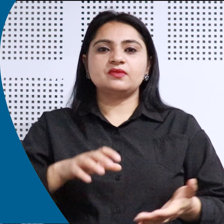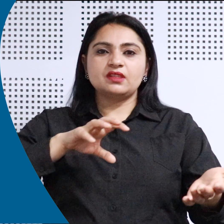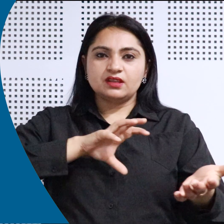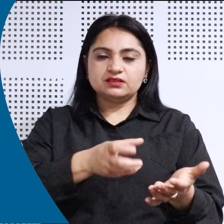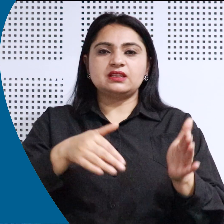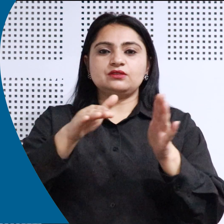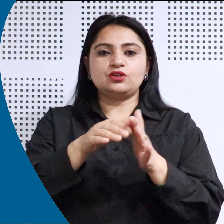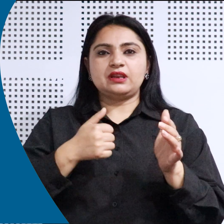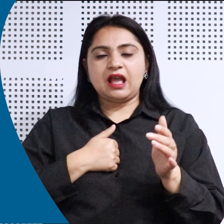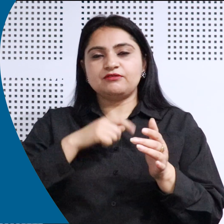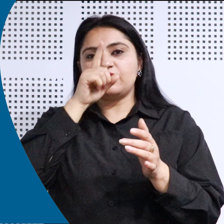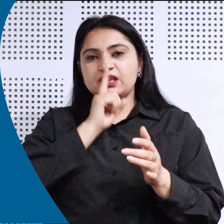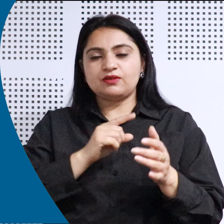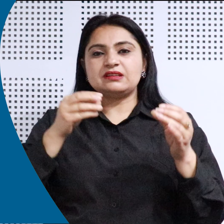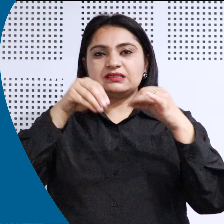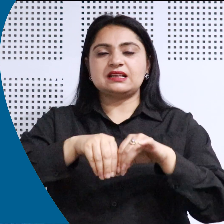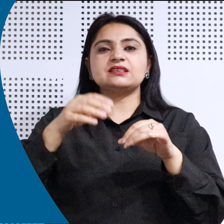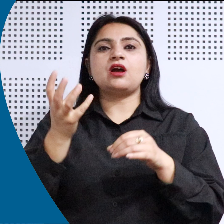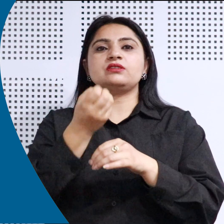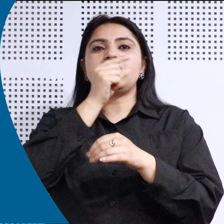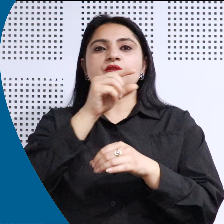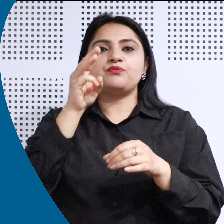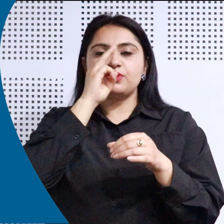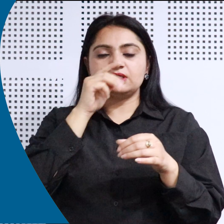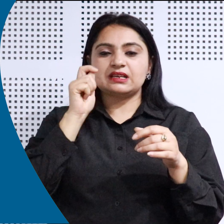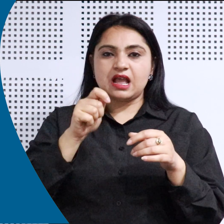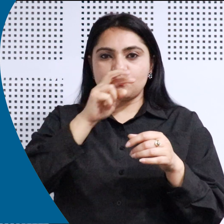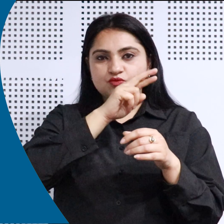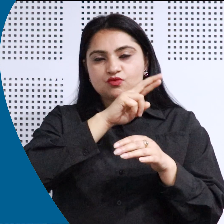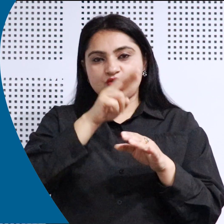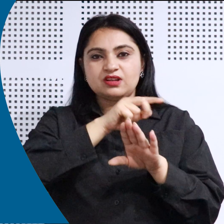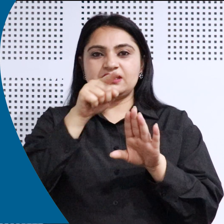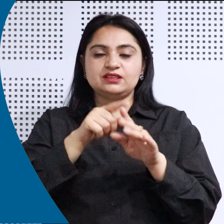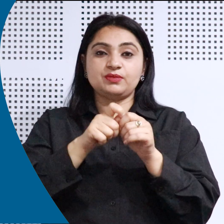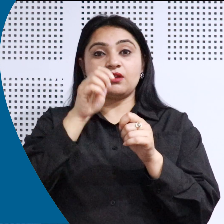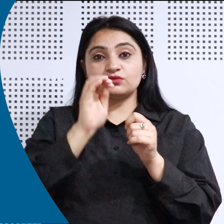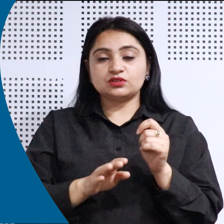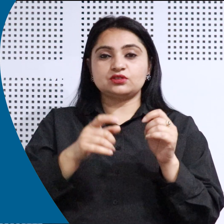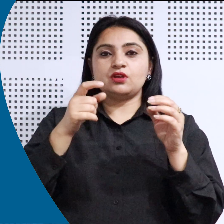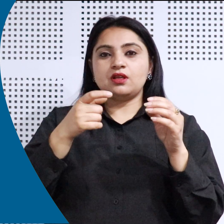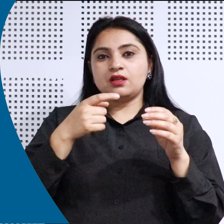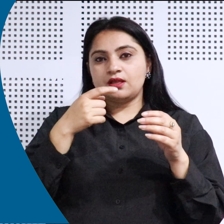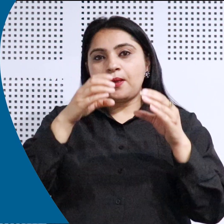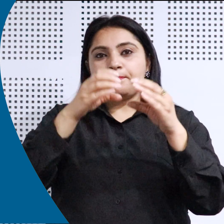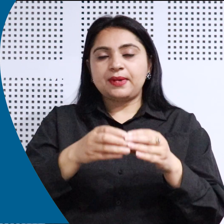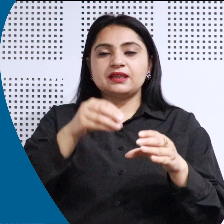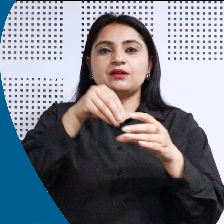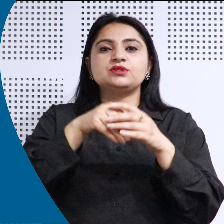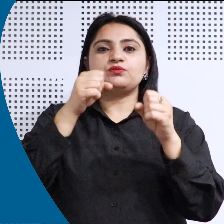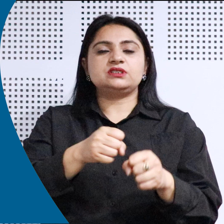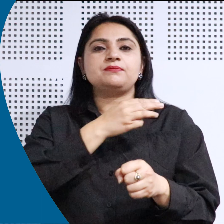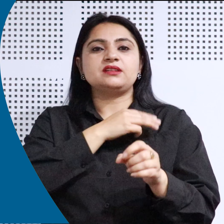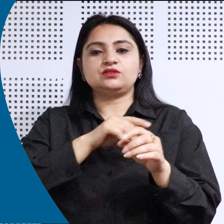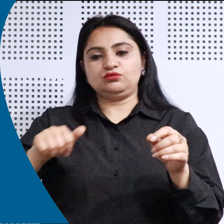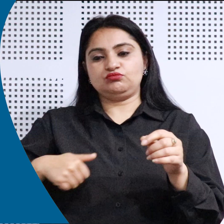स्थानीय तहले आफ्नो एकल वा साझा अधिकारको विषयमा कानून वा नीति बनाउन सक्छन्। पालिकावासीको जीवनस्तर उकास्नका